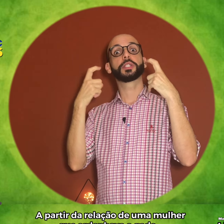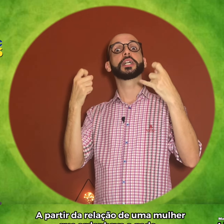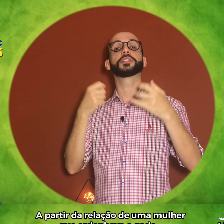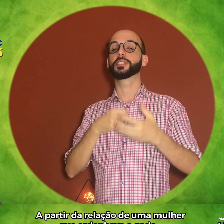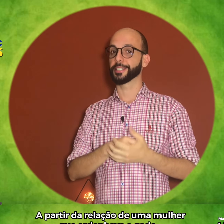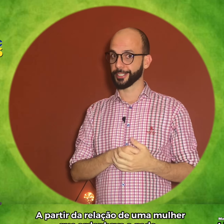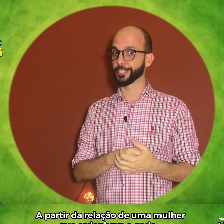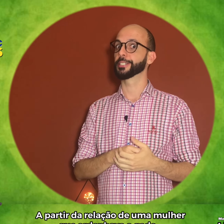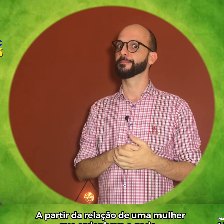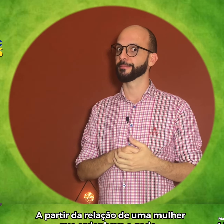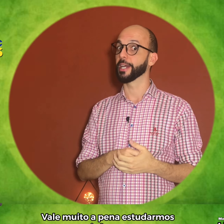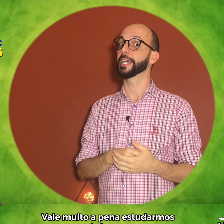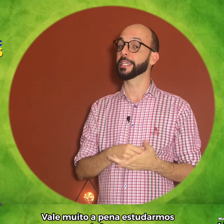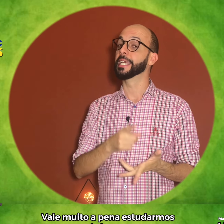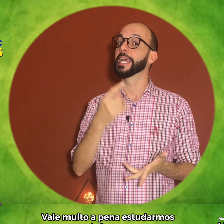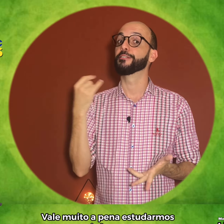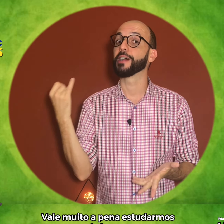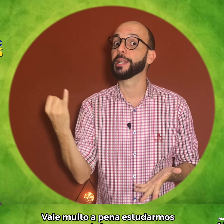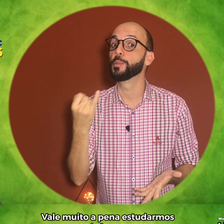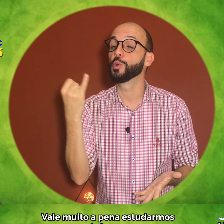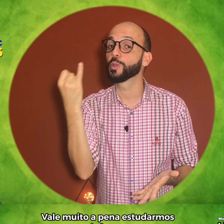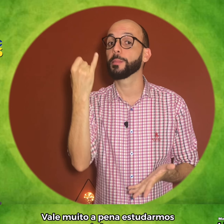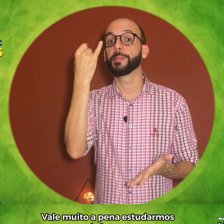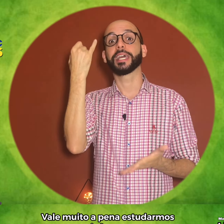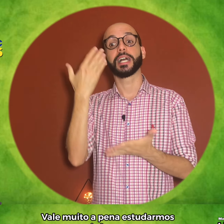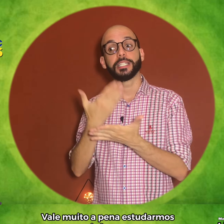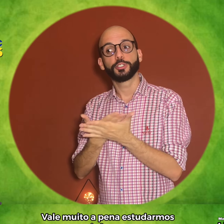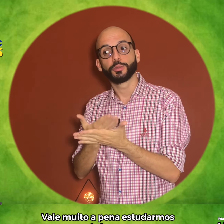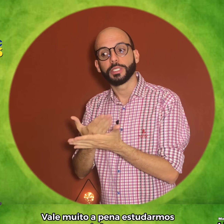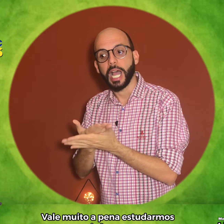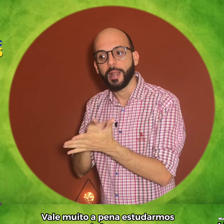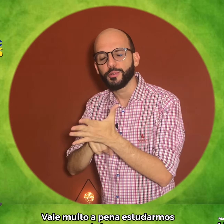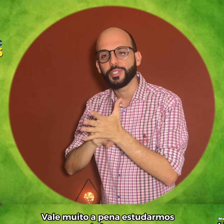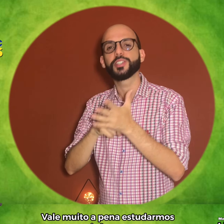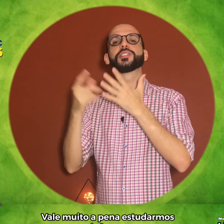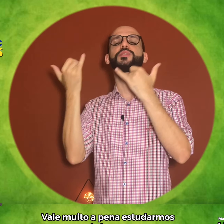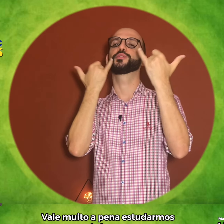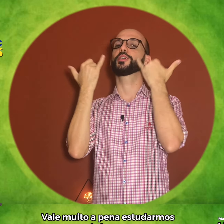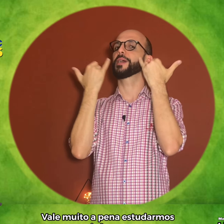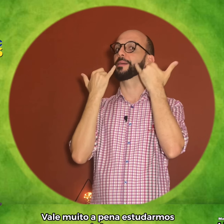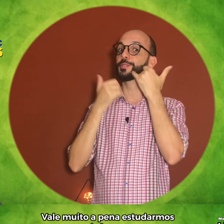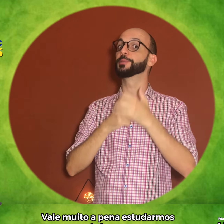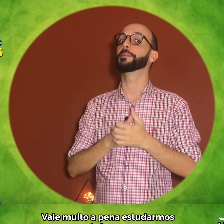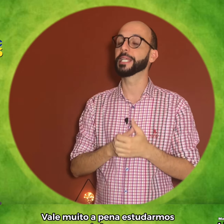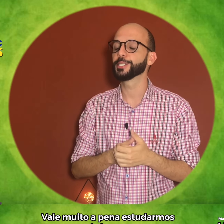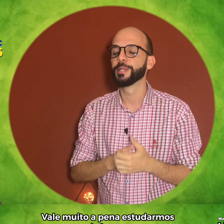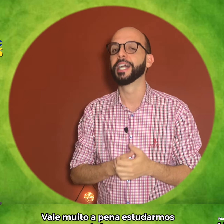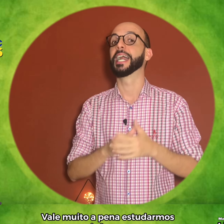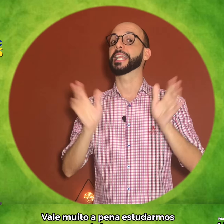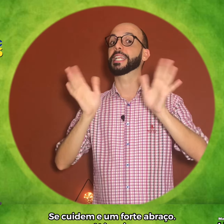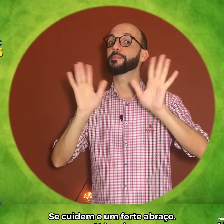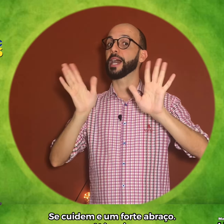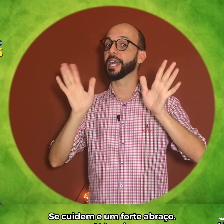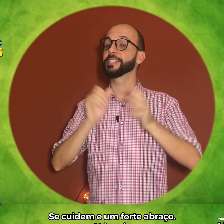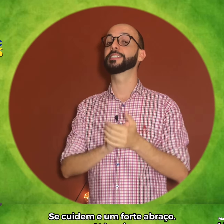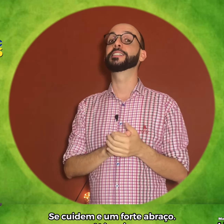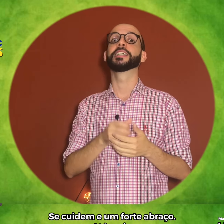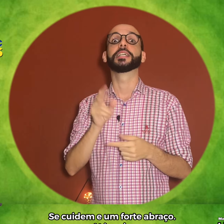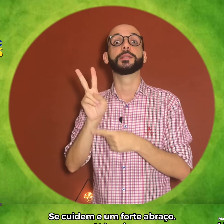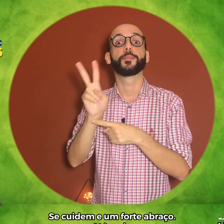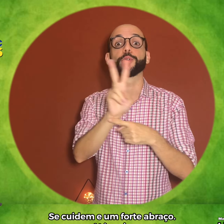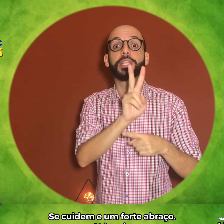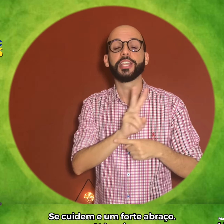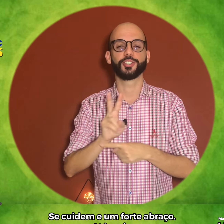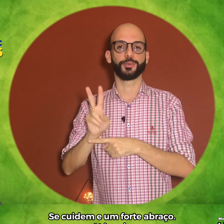Muito interessante. Olha aí. Vale muito a pena estudarmos e se informarmos. Não mesmo? Até mais.